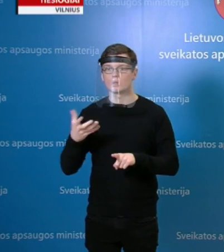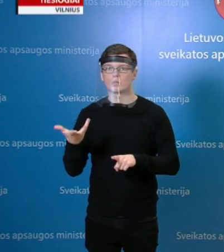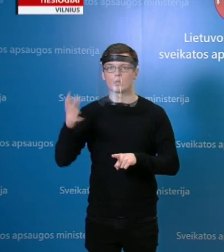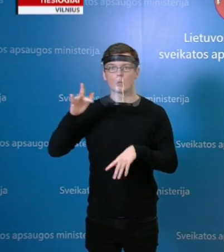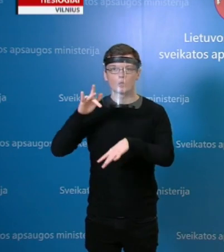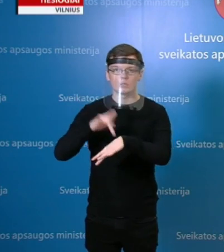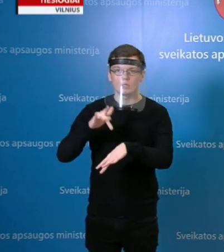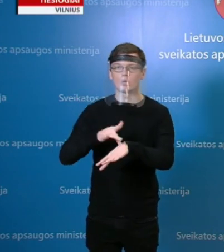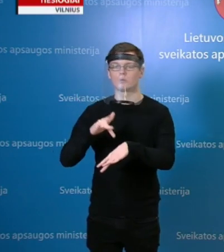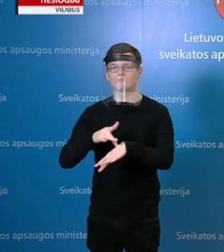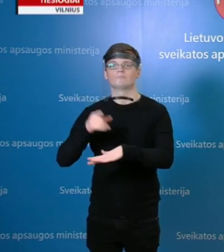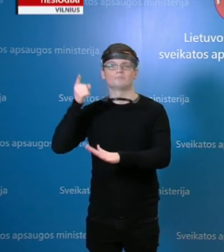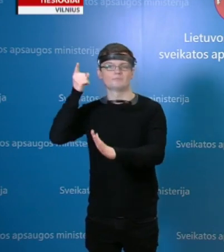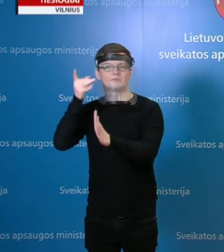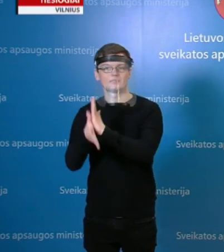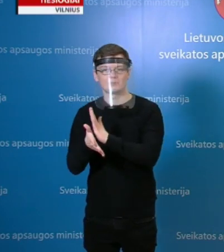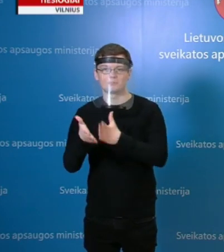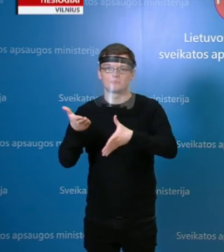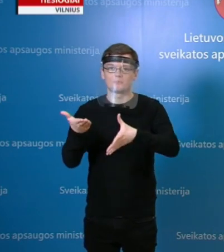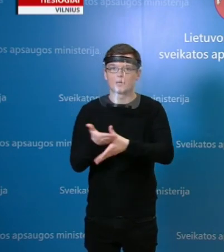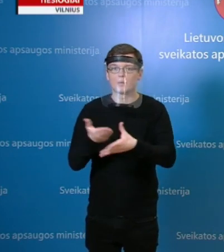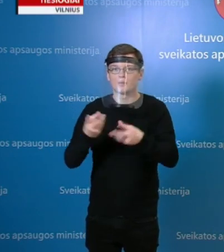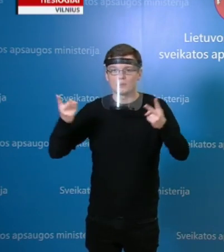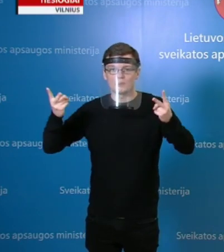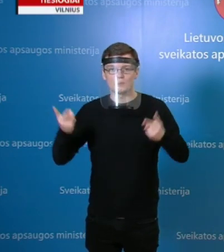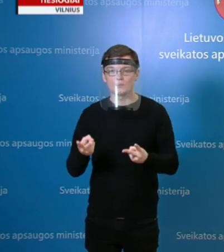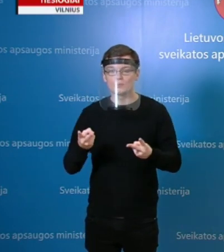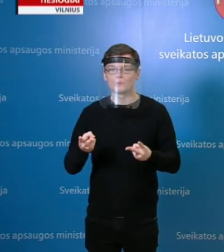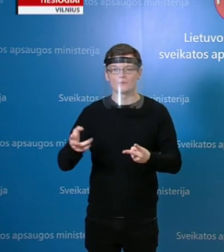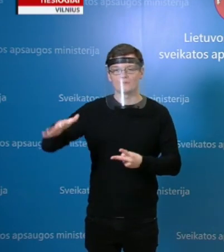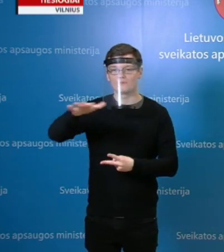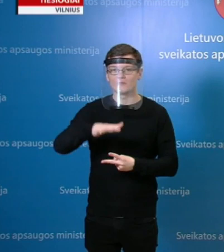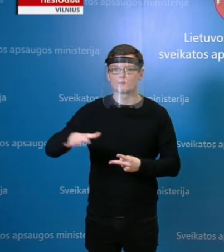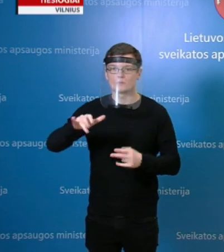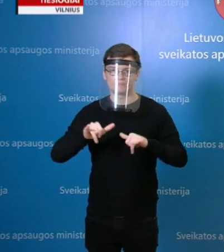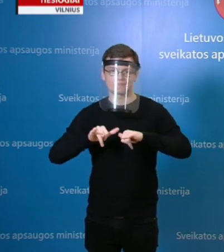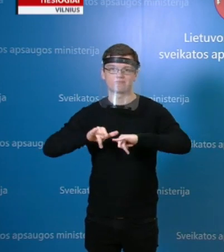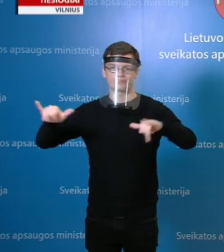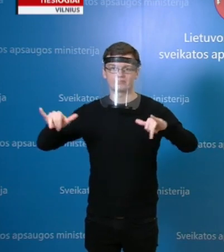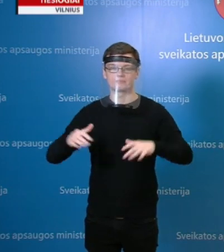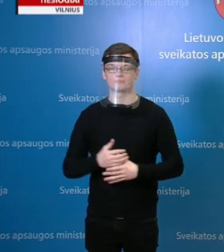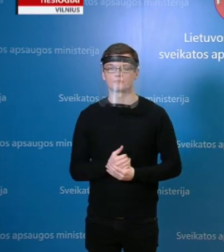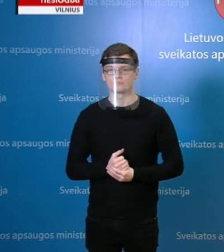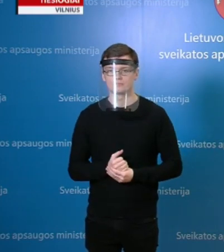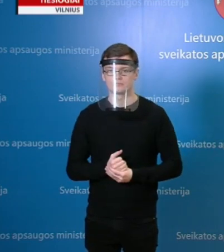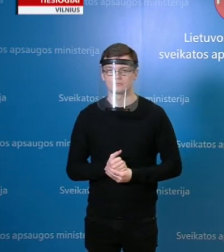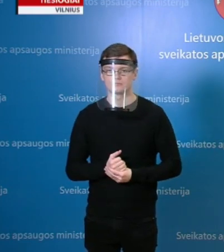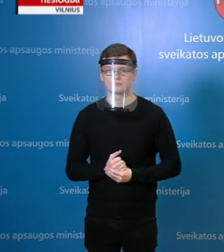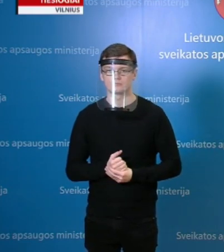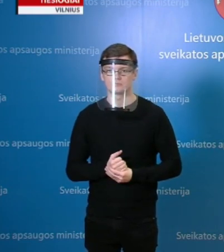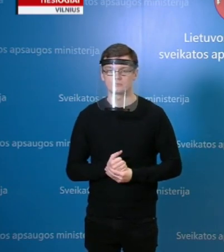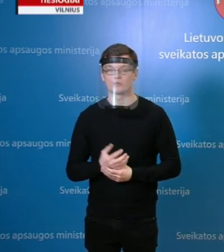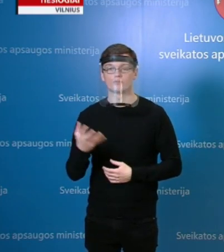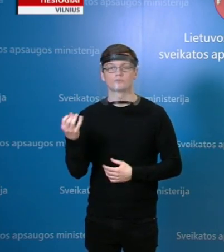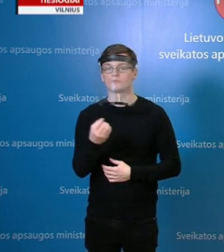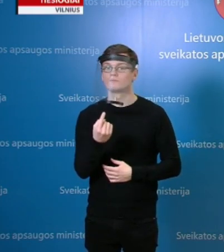to ir psichologinės pagalbos poreikis turėtų visuomenėje aukti. Ir dar viena iš prognozių